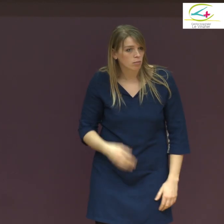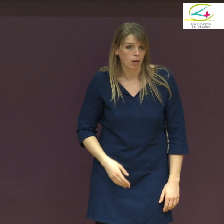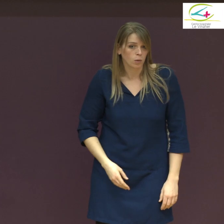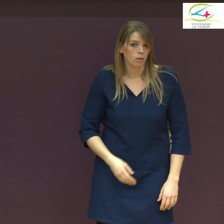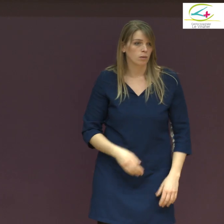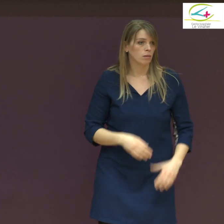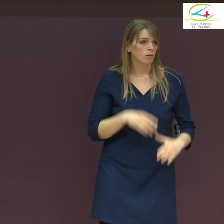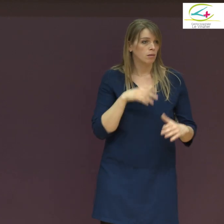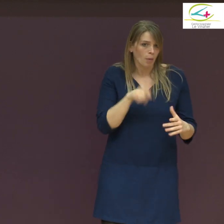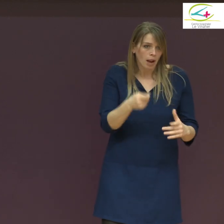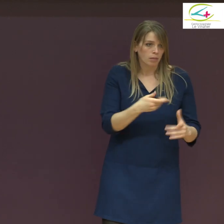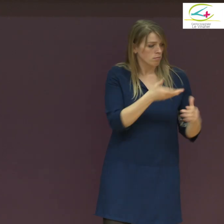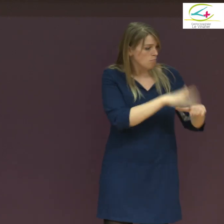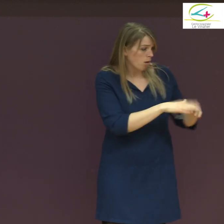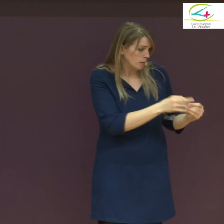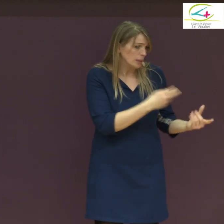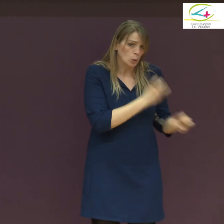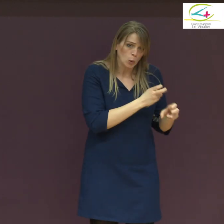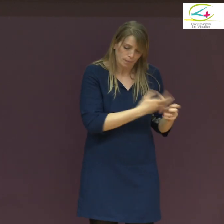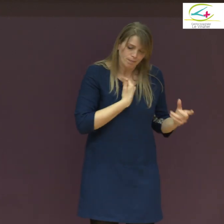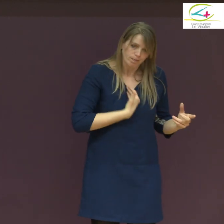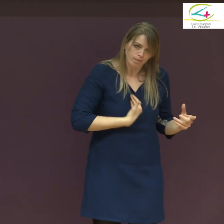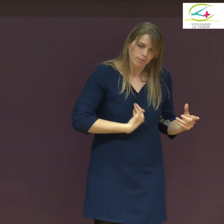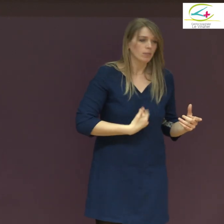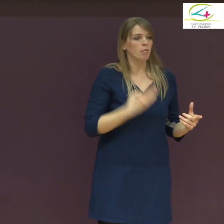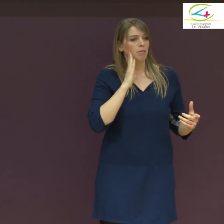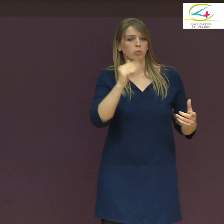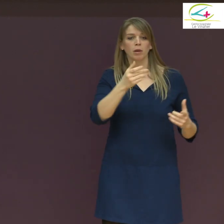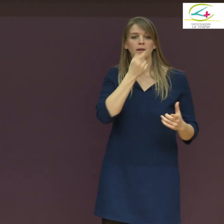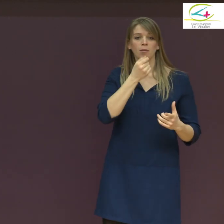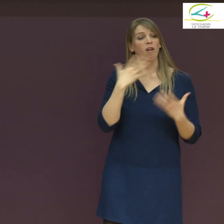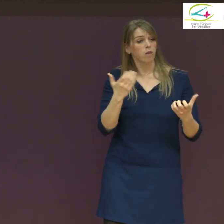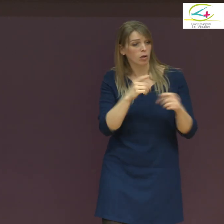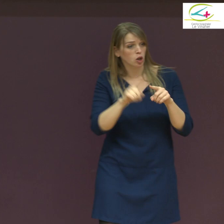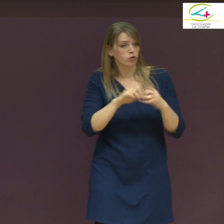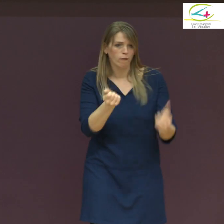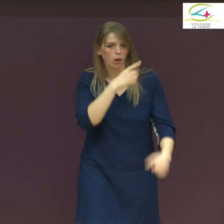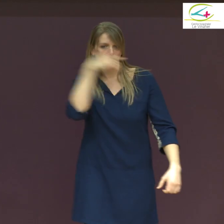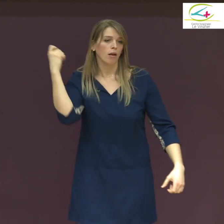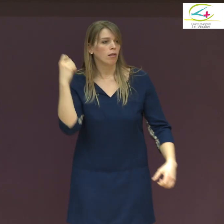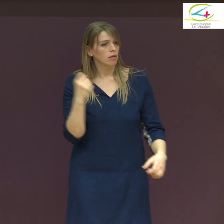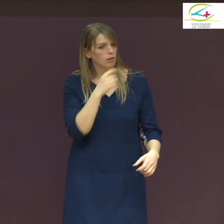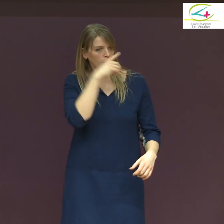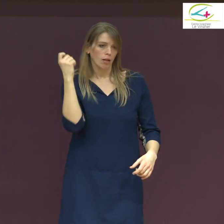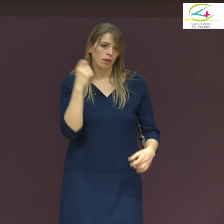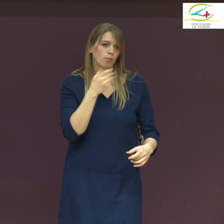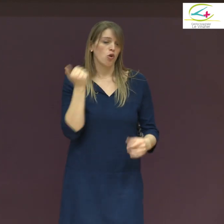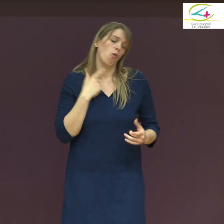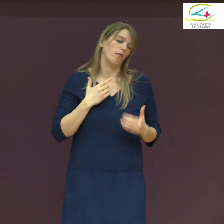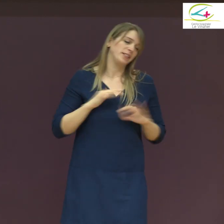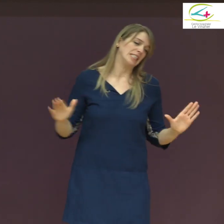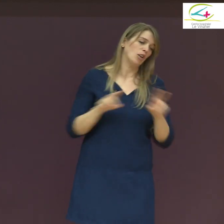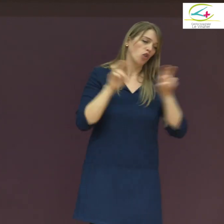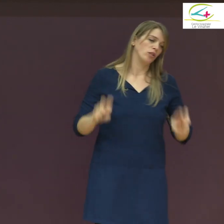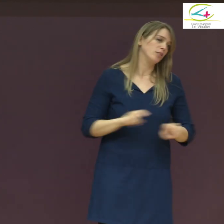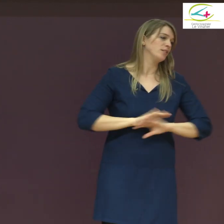non. Un deuil, c'est dur, mais j'ai pas besoin d'antidépresseur. À la limite, si vous voulez un truc, je vous prescris de la cocaïne, quoi. Vous allez voir, c'est top. On n'a plus le droit. Mais bon, ça c'est